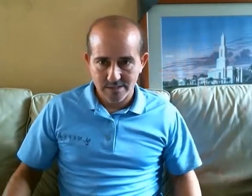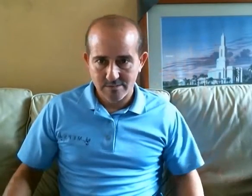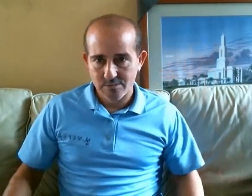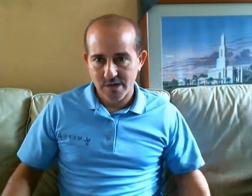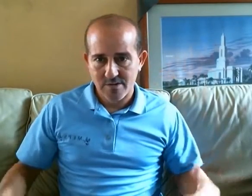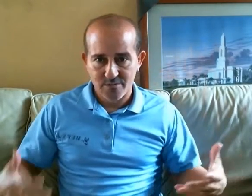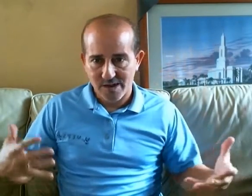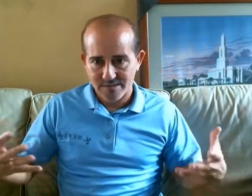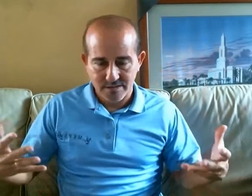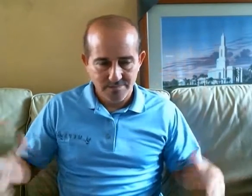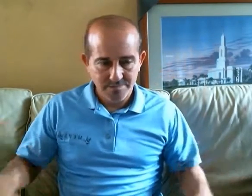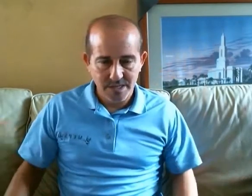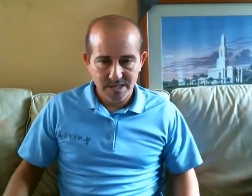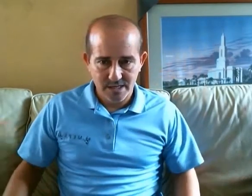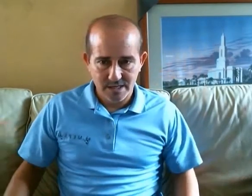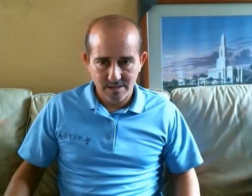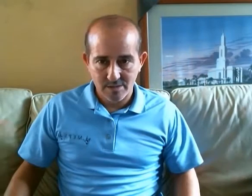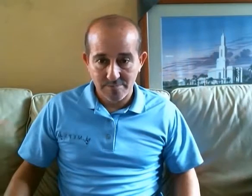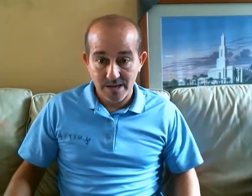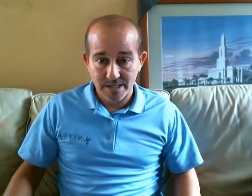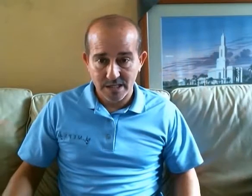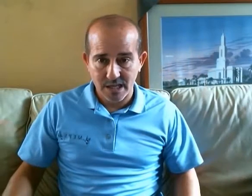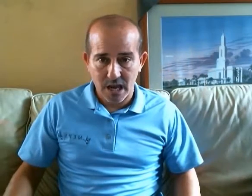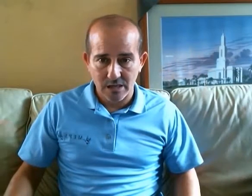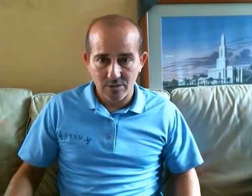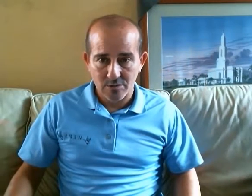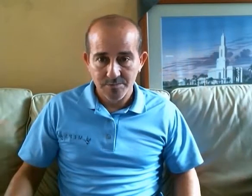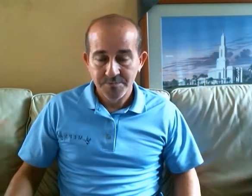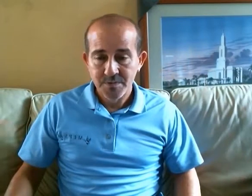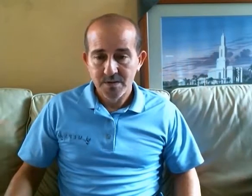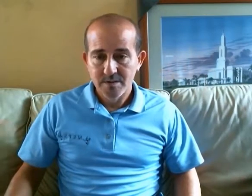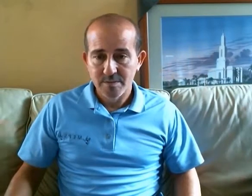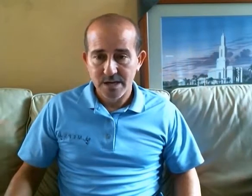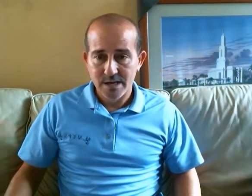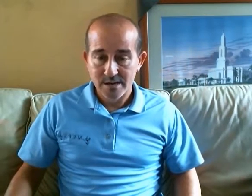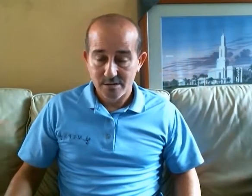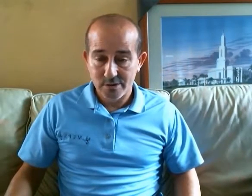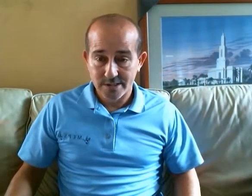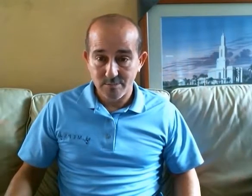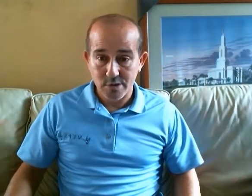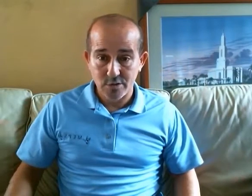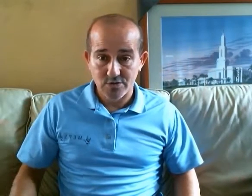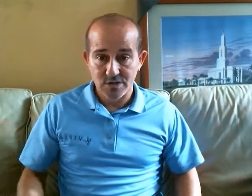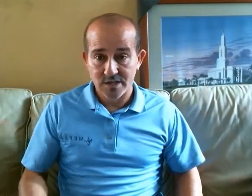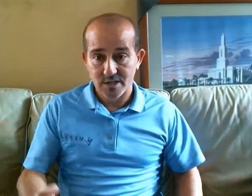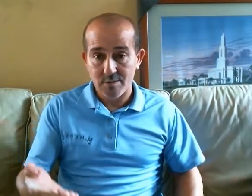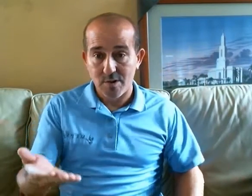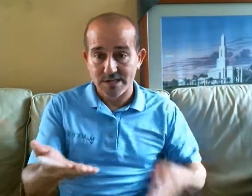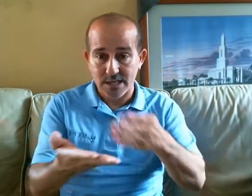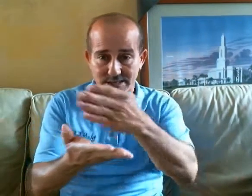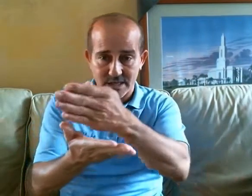o una fase, ¿verdad? Que es la parte de algo, ¿verdad? Lo que hacemos es lo siguiente, vamos a hacer la seña